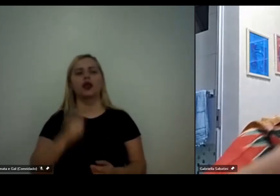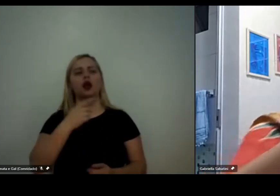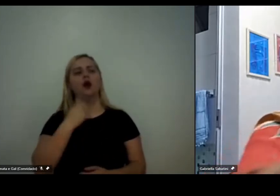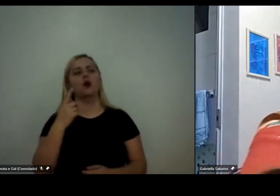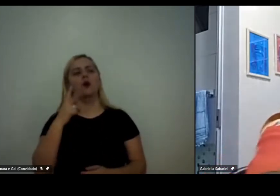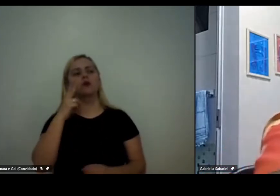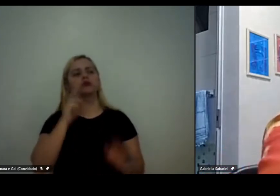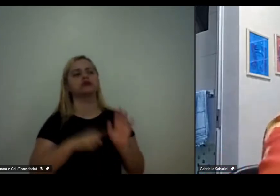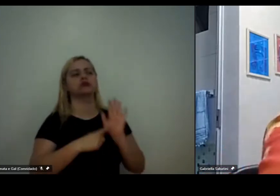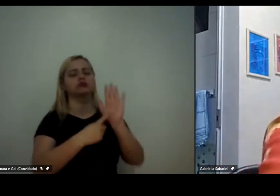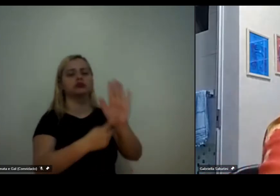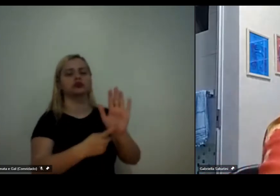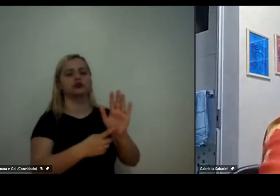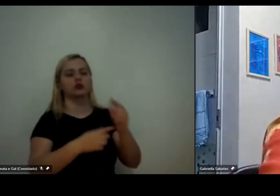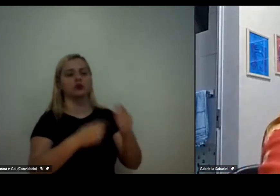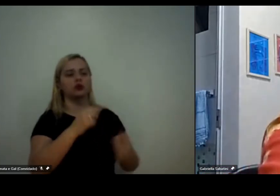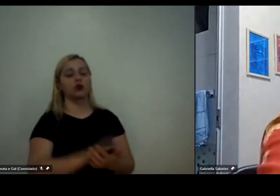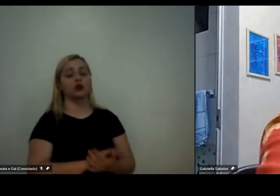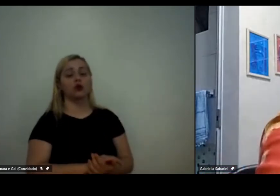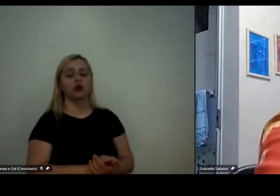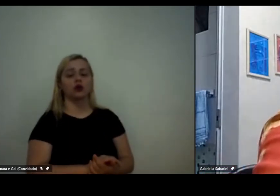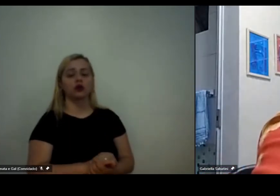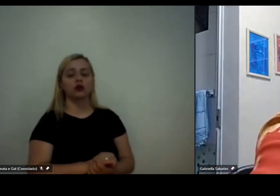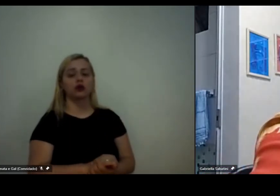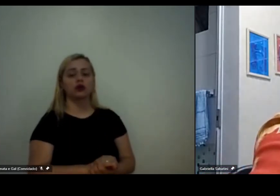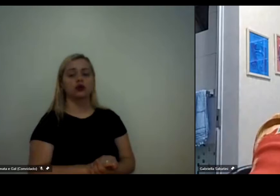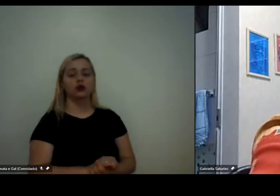com quem tem uma relação íntima,